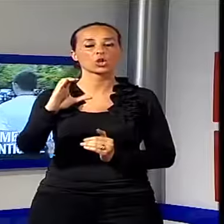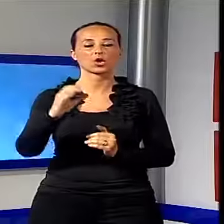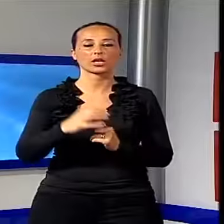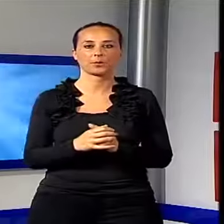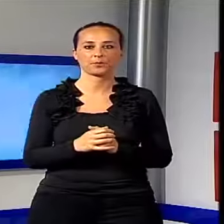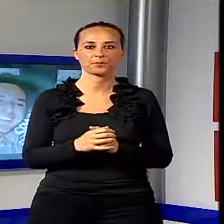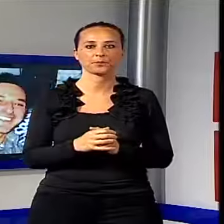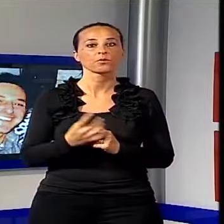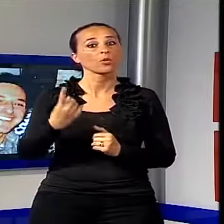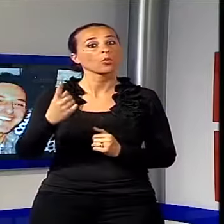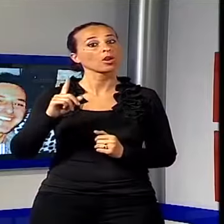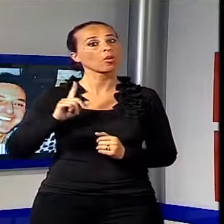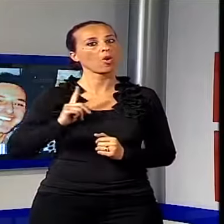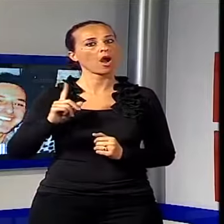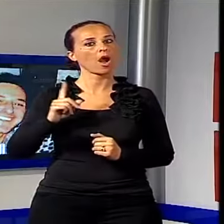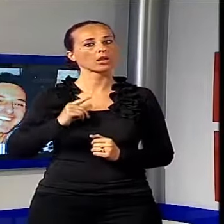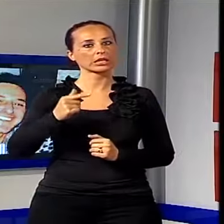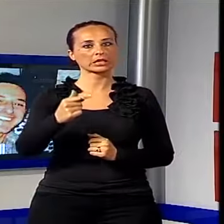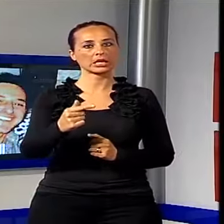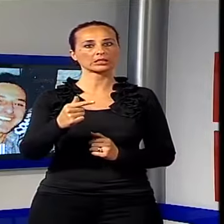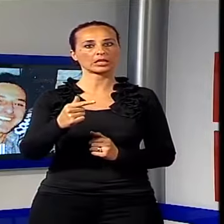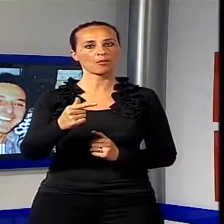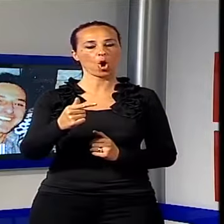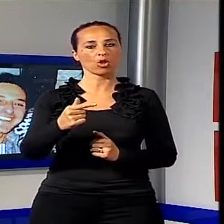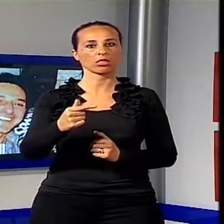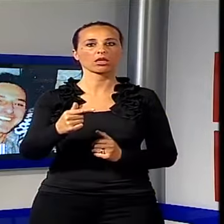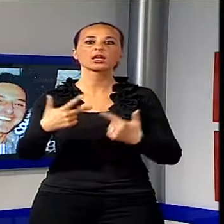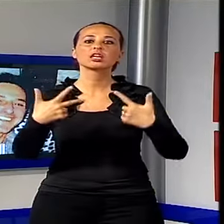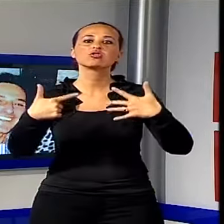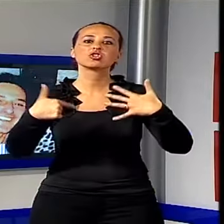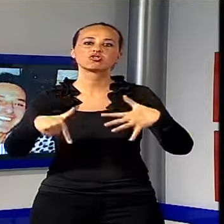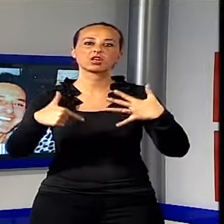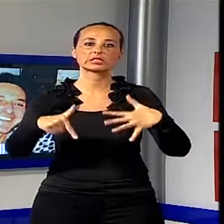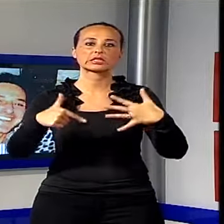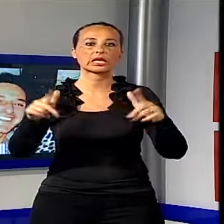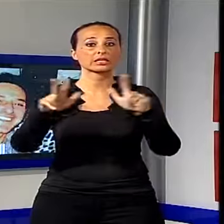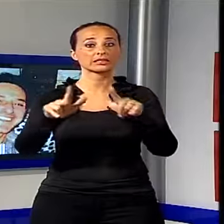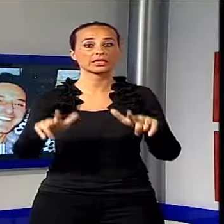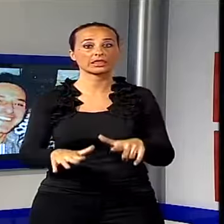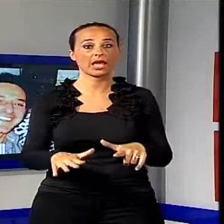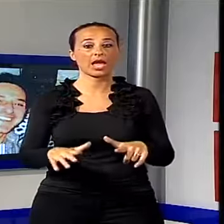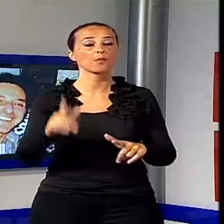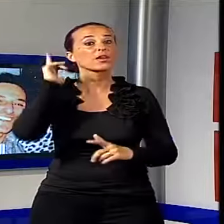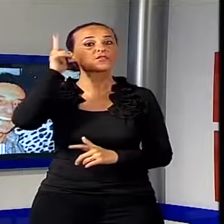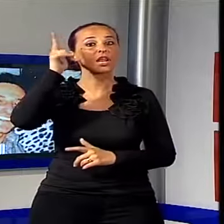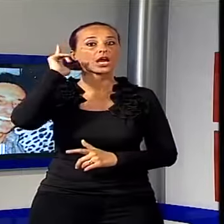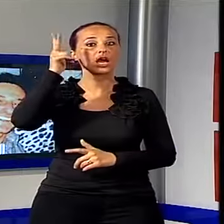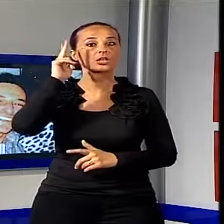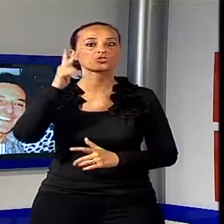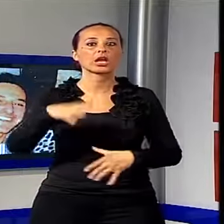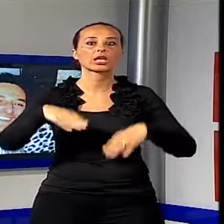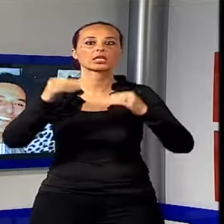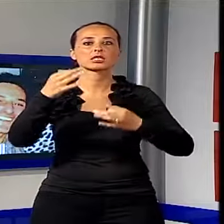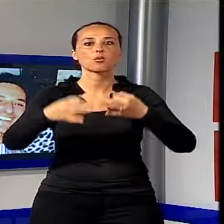guardia tra i testimoni, il 17 settembre prende il via in Francia il processo per la misteriosa morte di Daniele Franceschi,